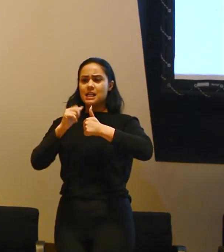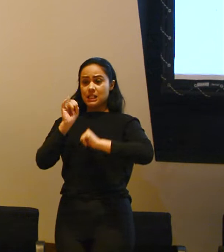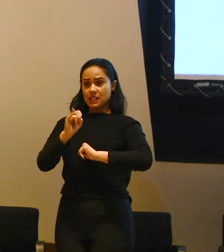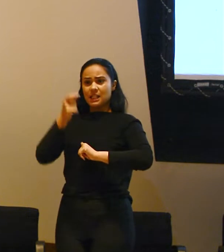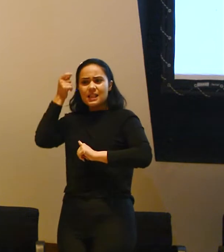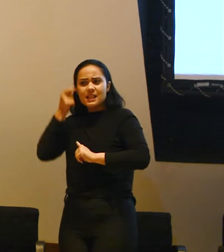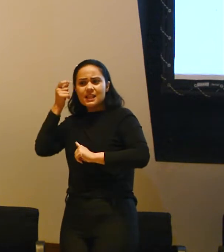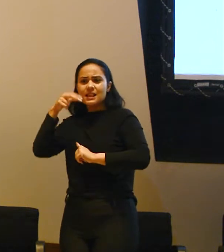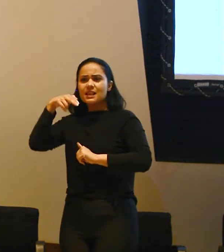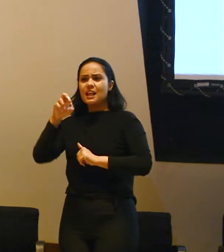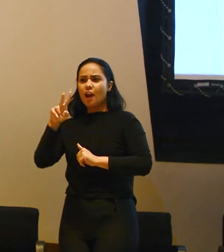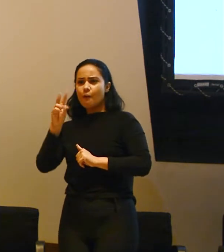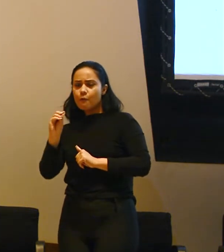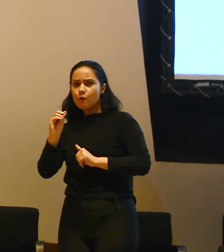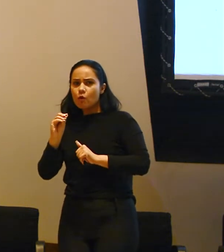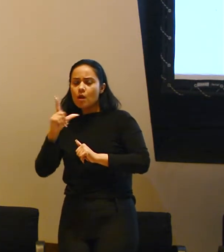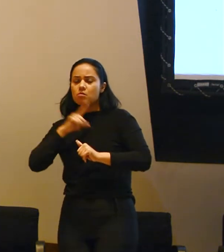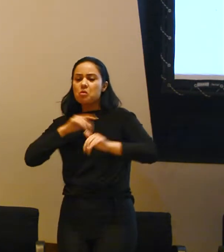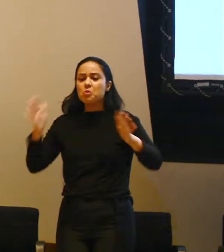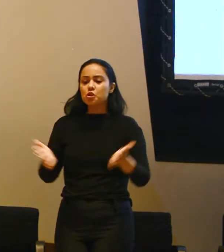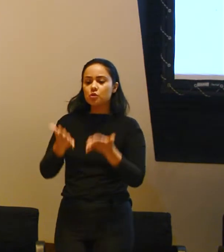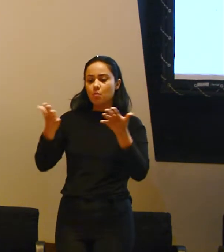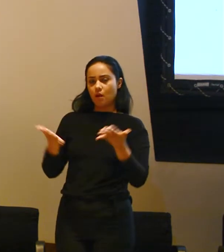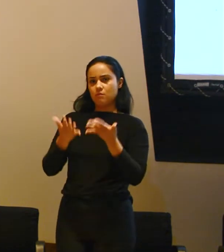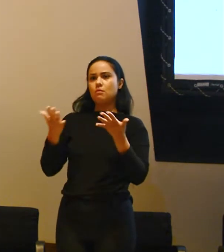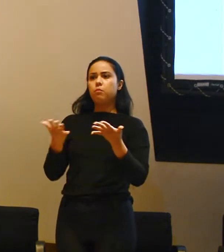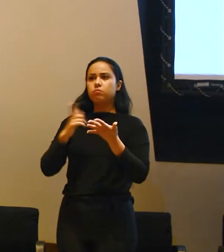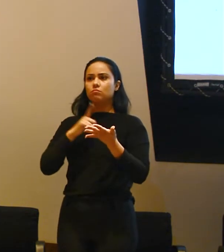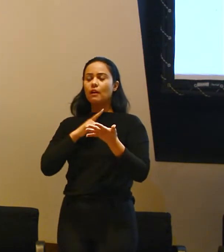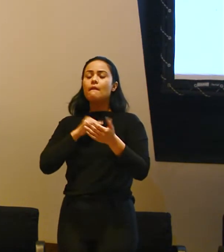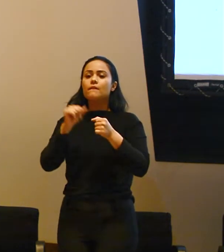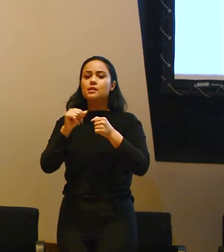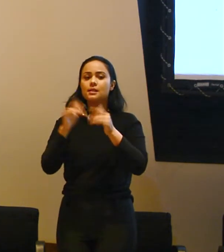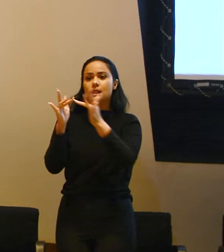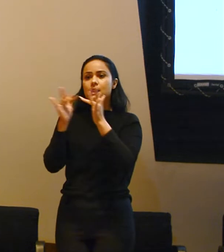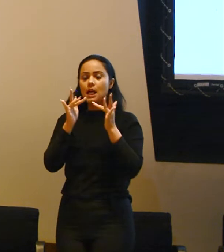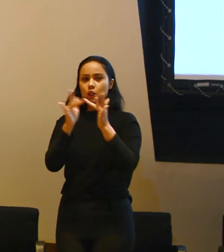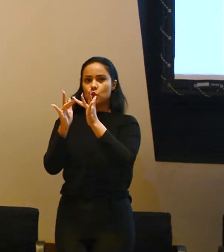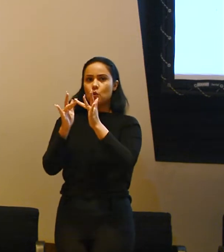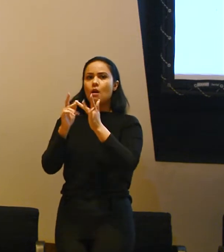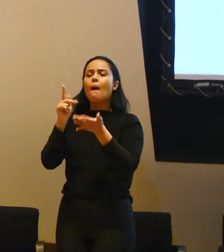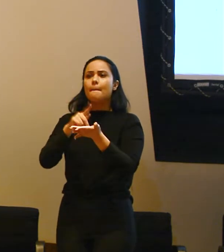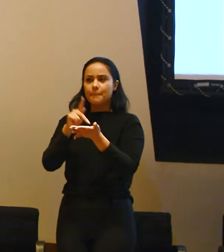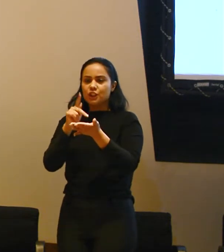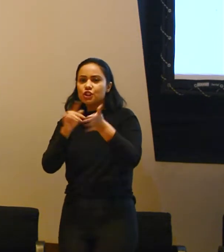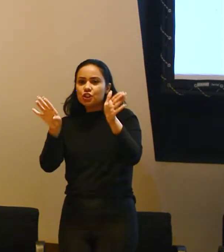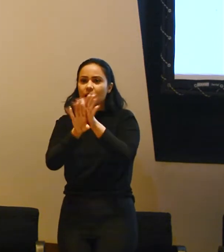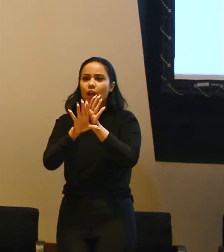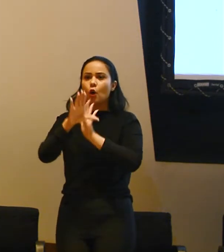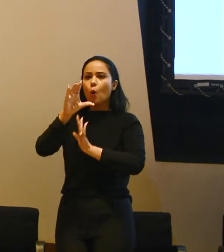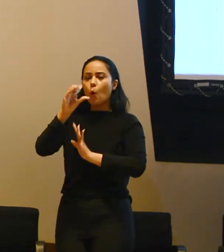está recebendo uma estimulação de garantia, assim, fazendo com que esse acesso seja realmente chegado ao